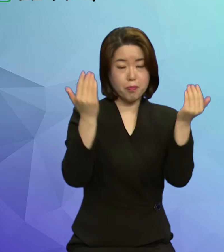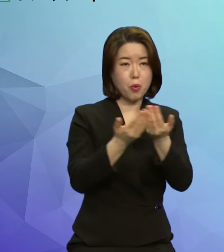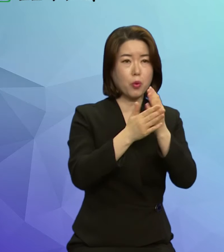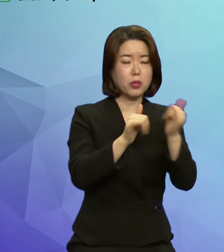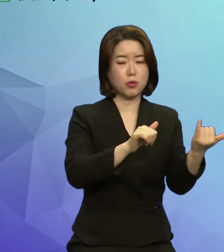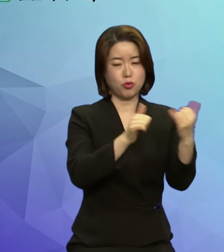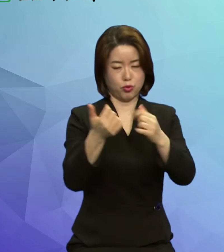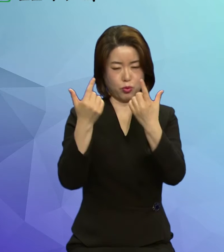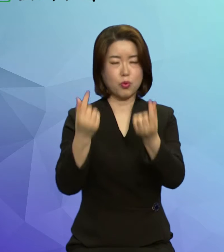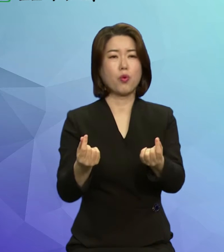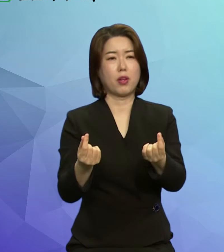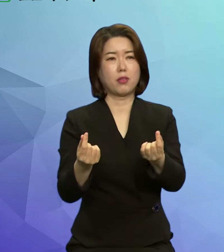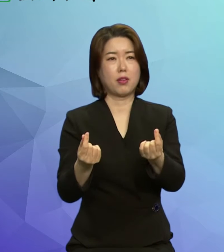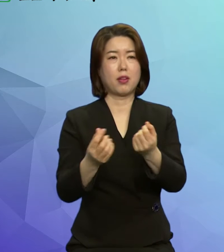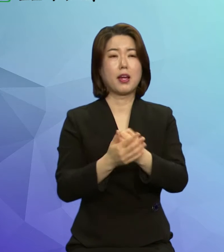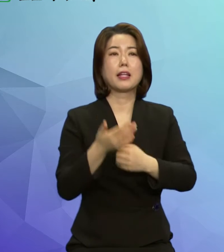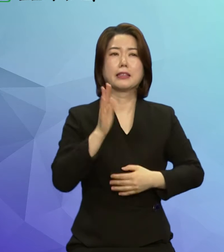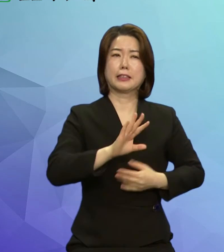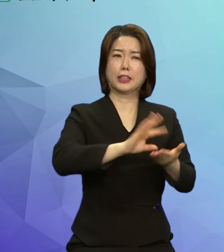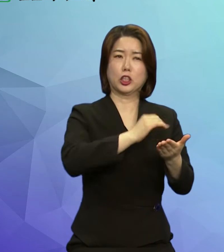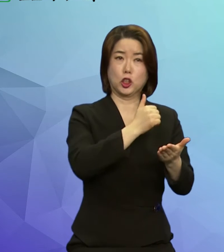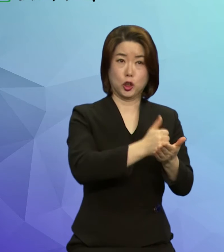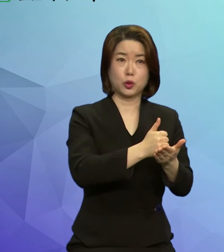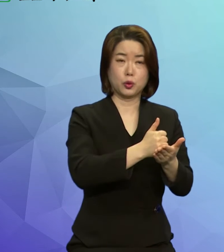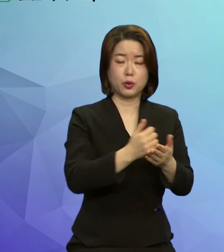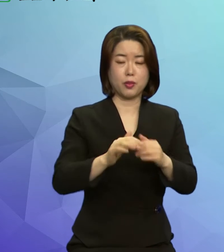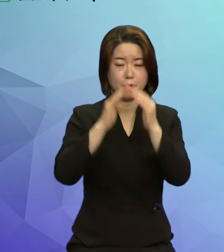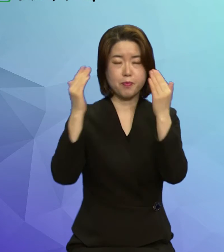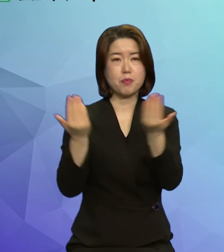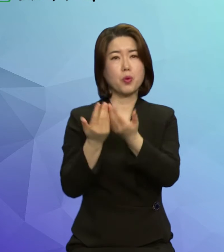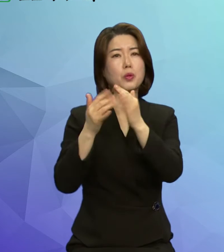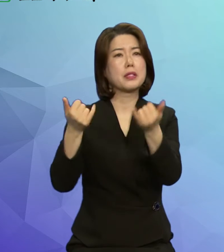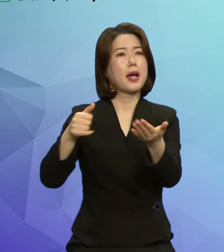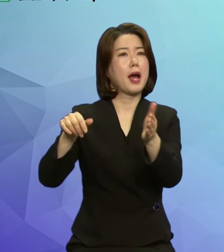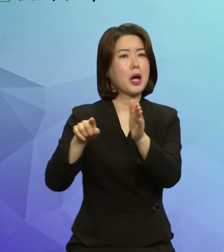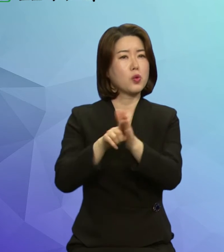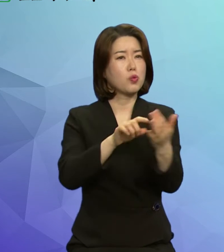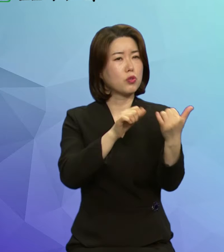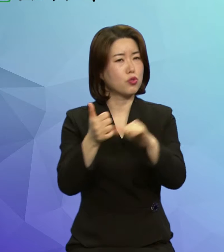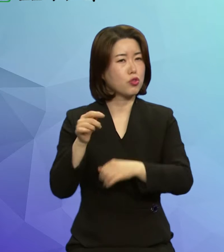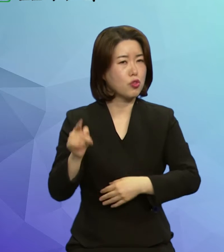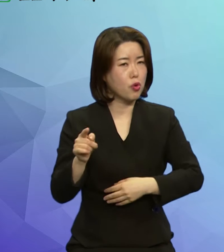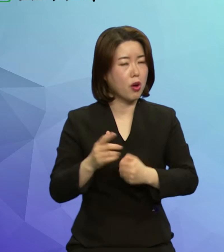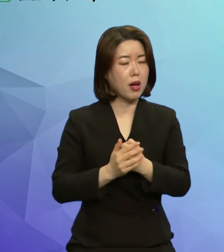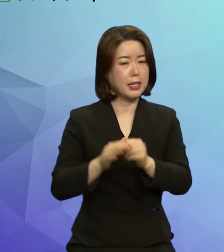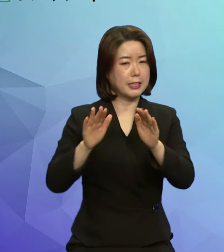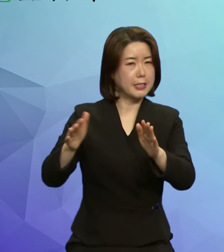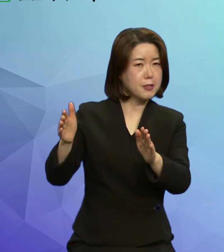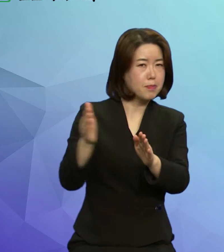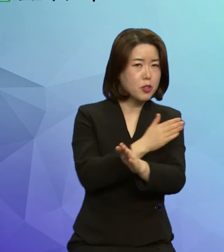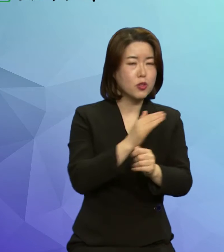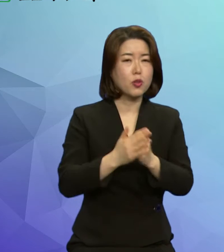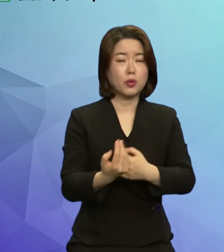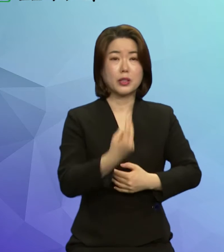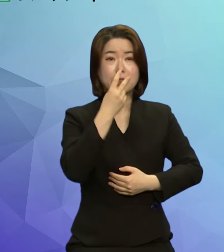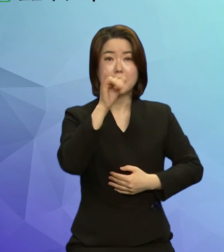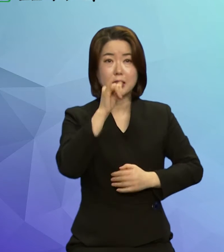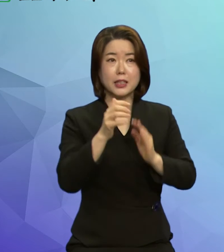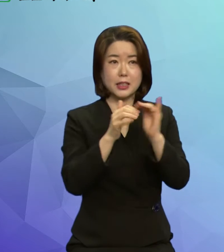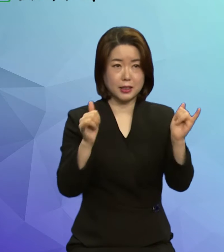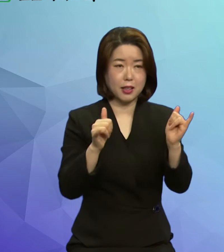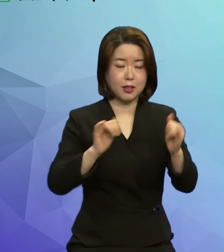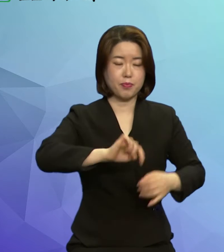죽은 셈입니다. 그런데 그리스도께서 모든 사람을 위하여 죽으신 것은 이제부터는